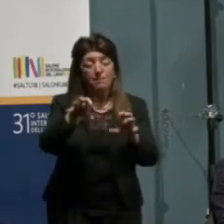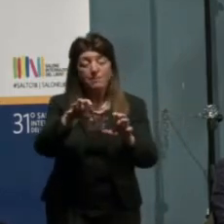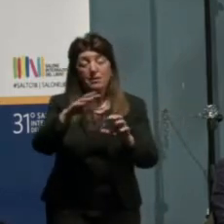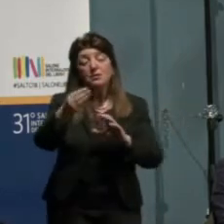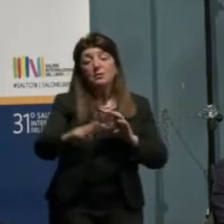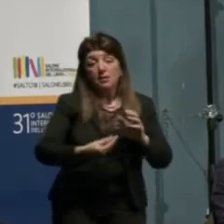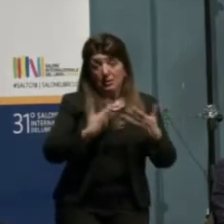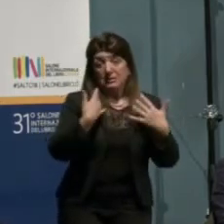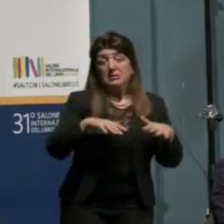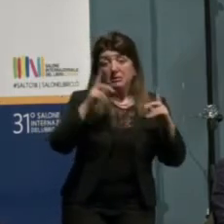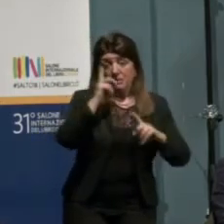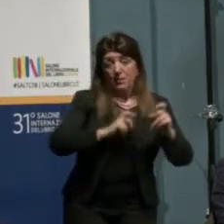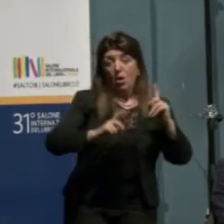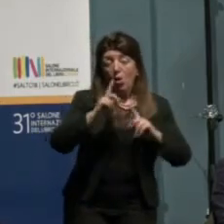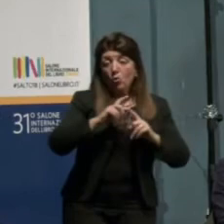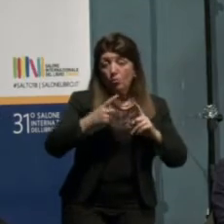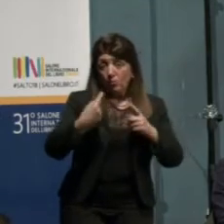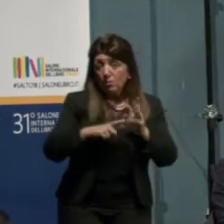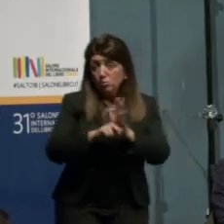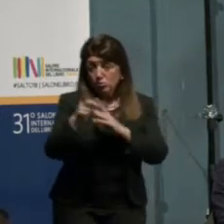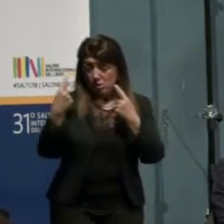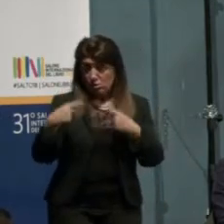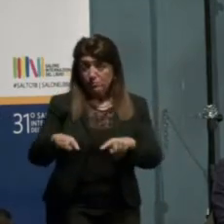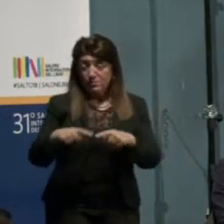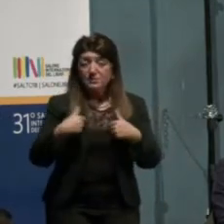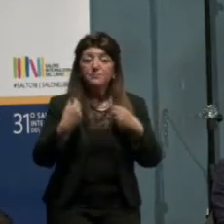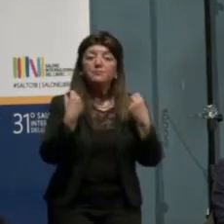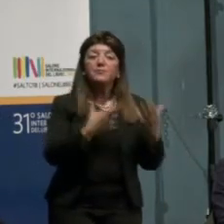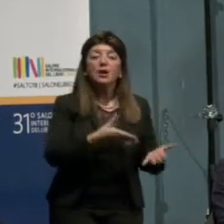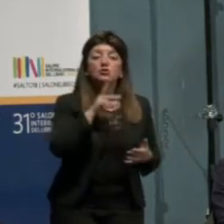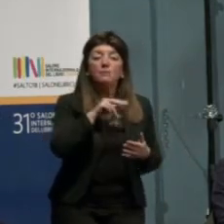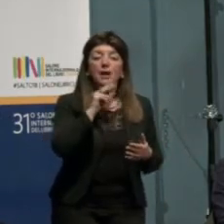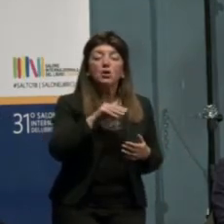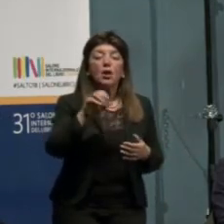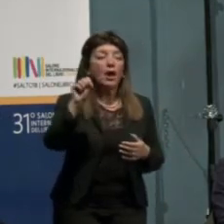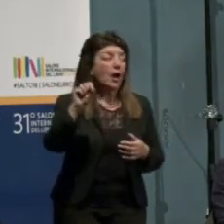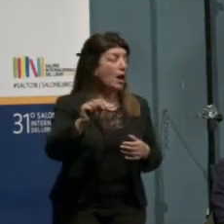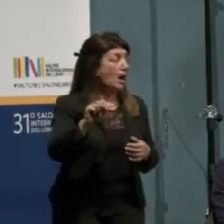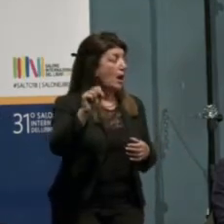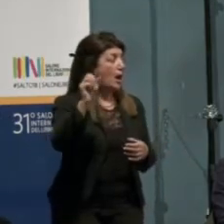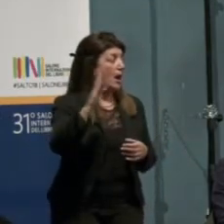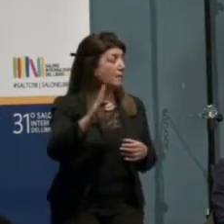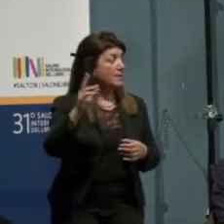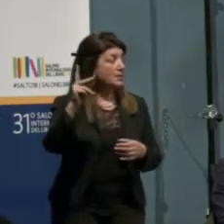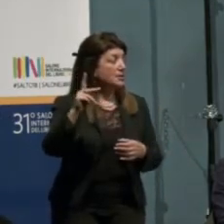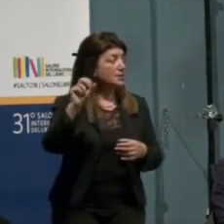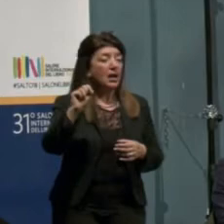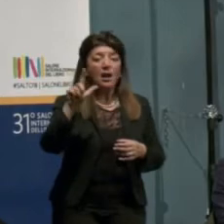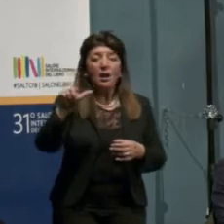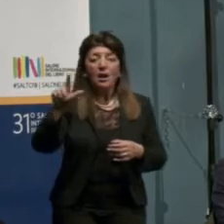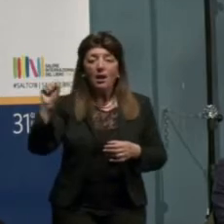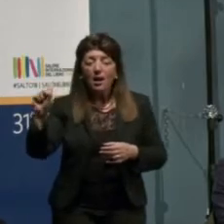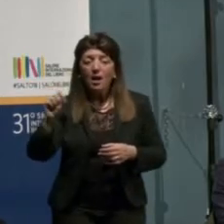situazione lascio la parola a ad abdallah che è il mio